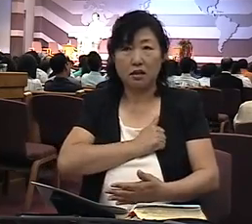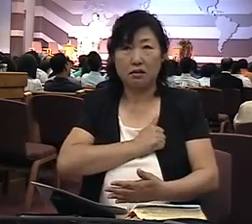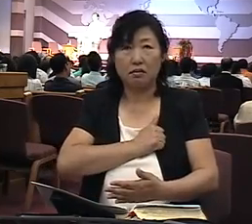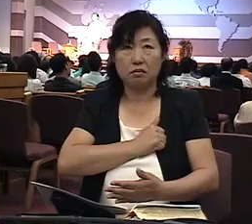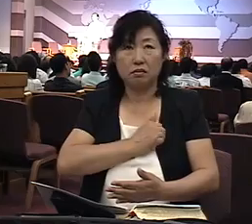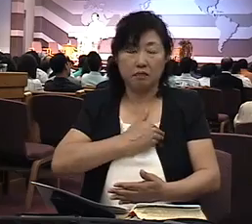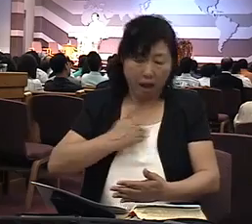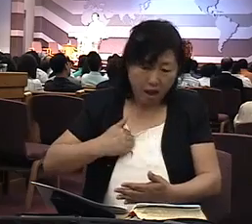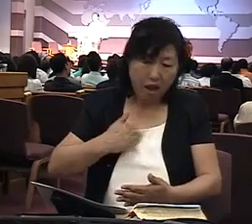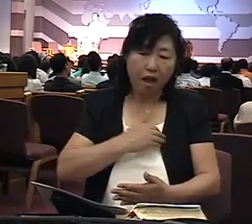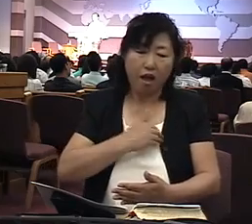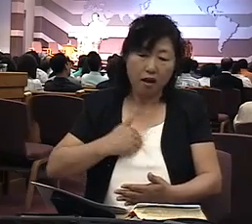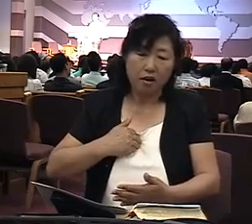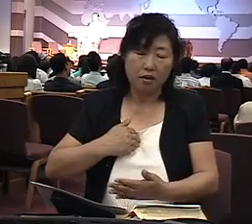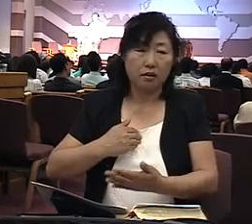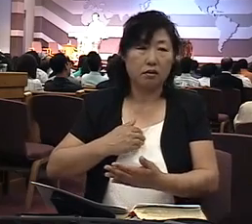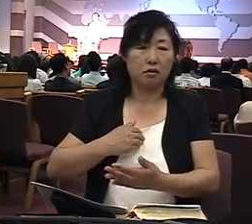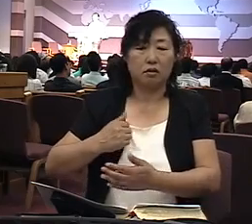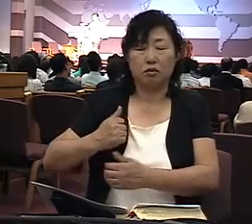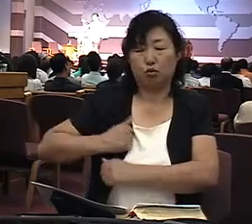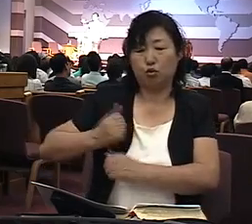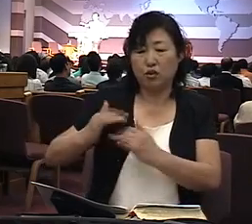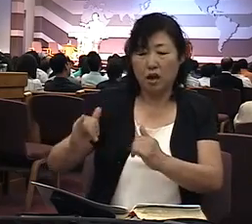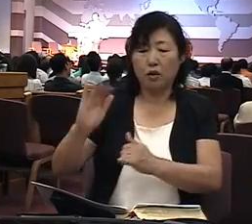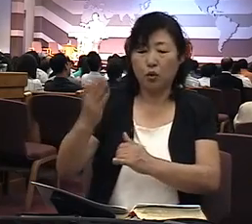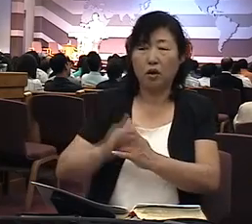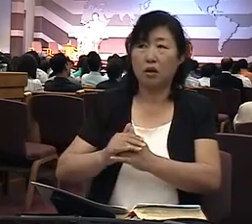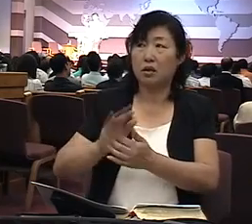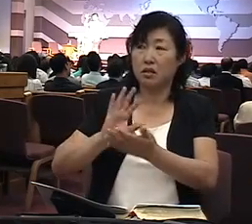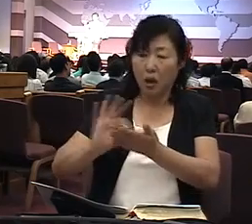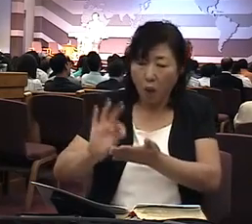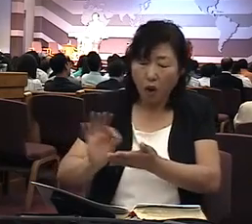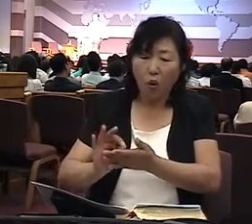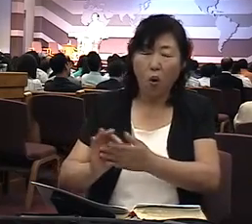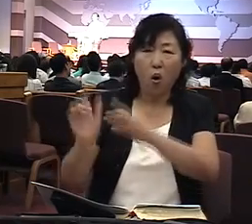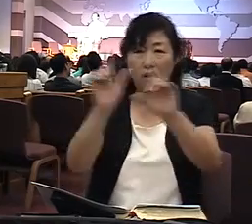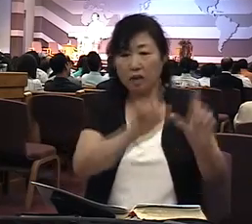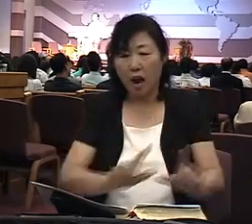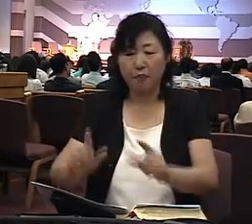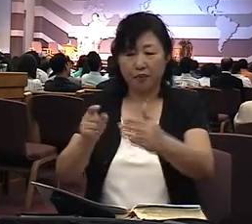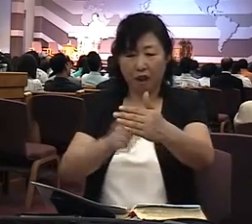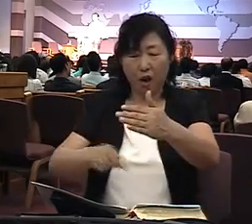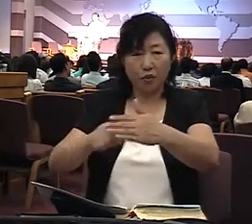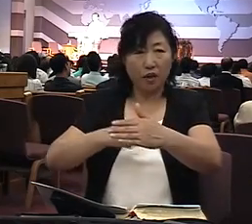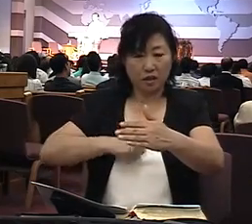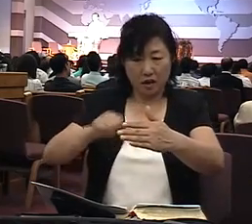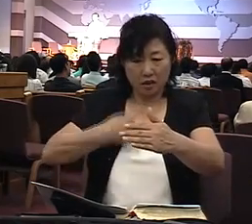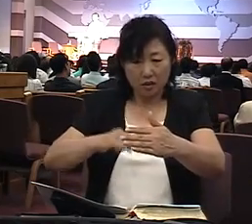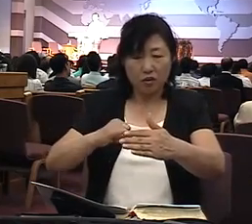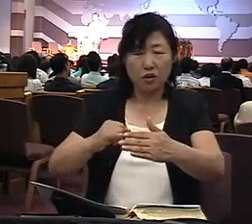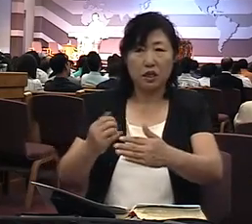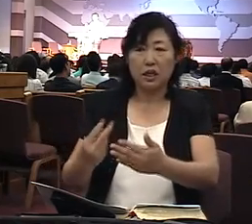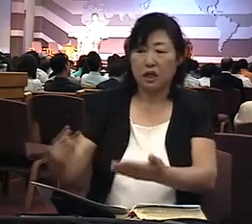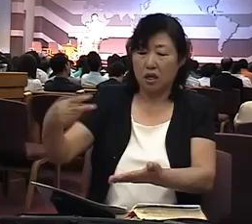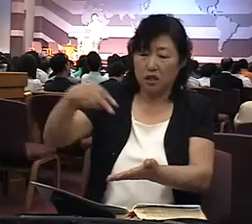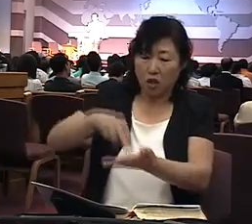있는 그러한 군사들이 우리 삶 가운데, 우리 자녀들 가운데 일어설 수 있기를 예수님의 이름으로